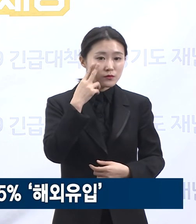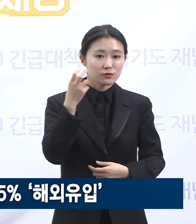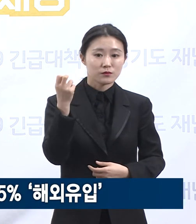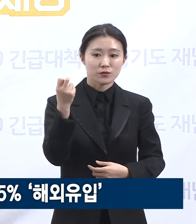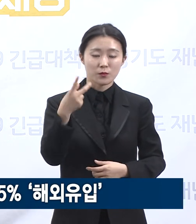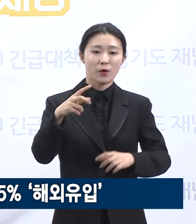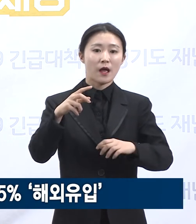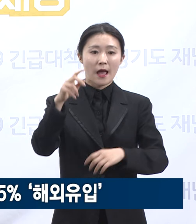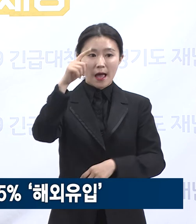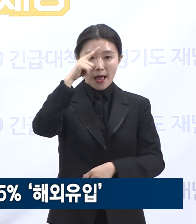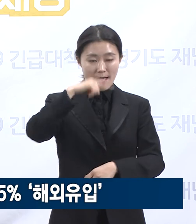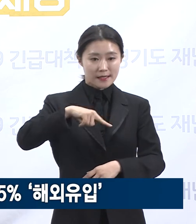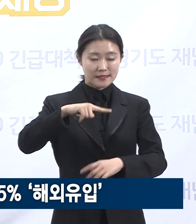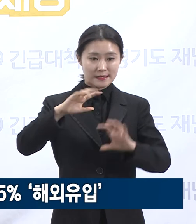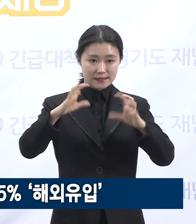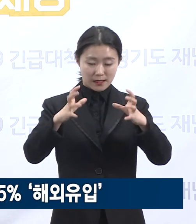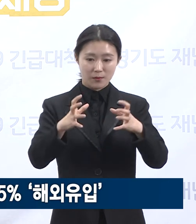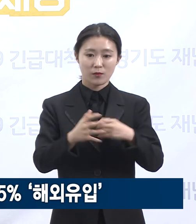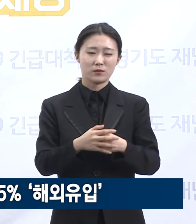있습니다.